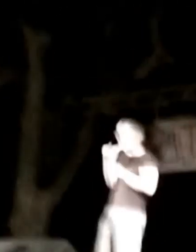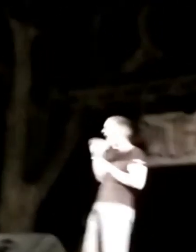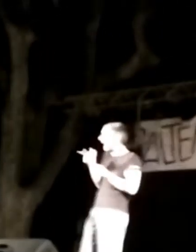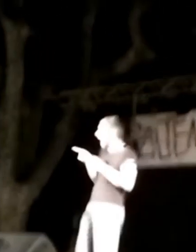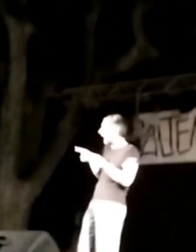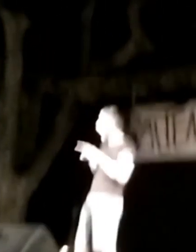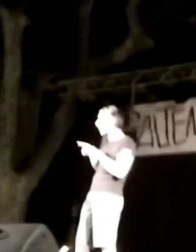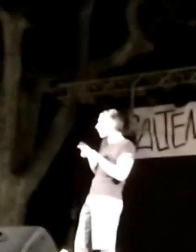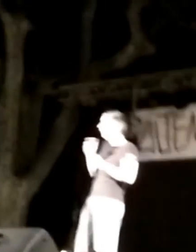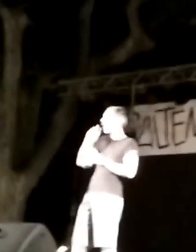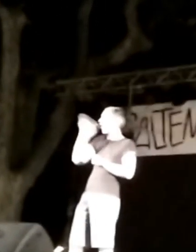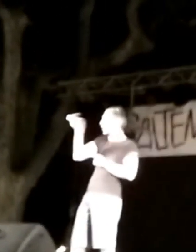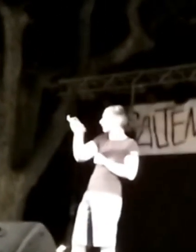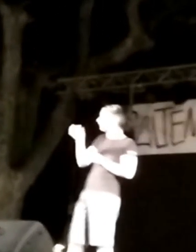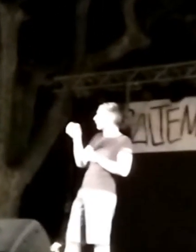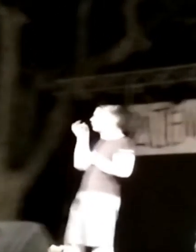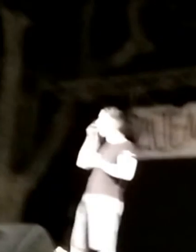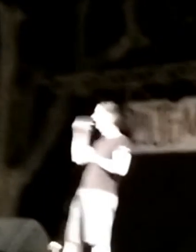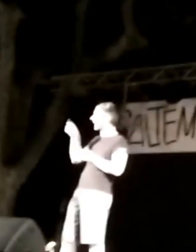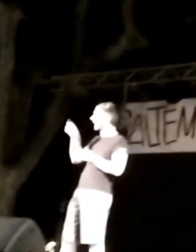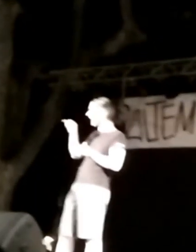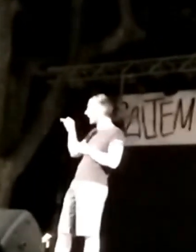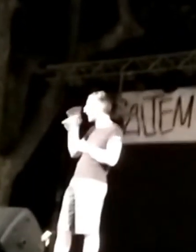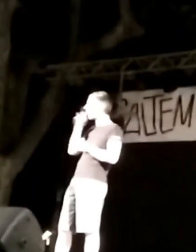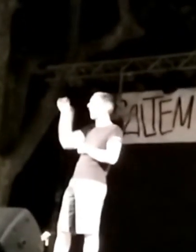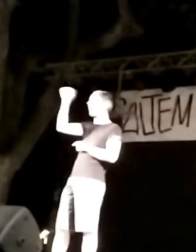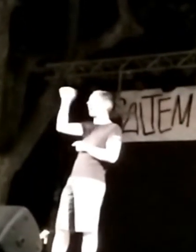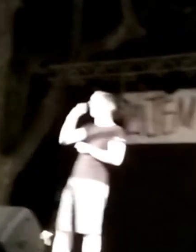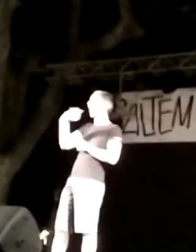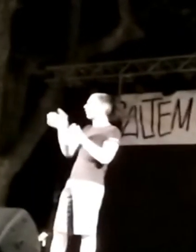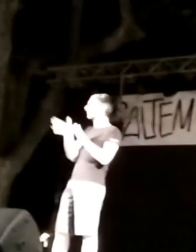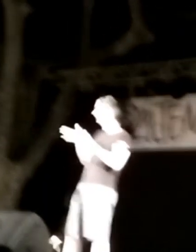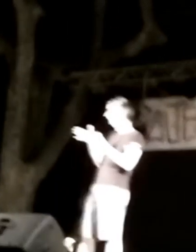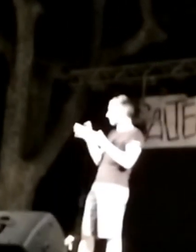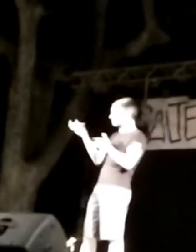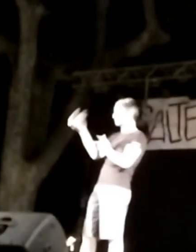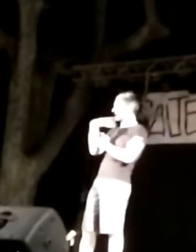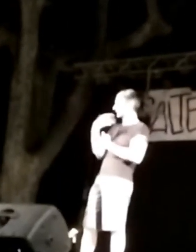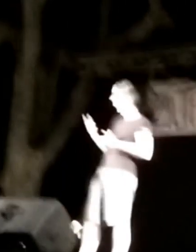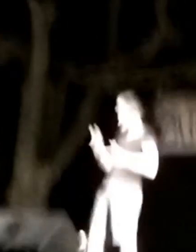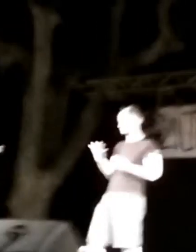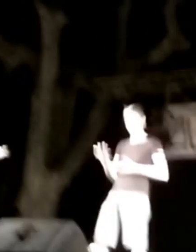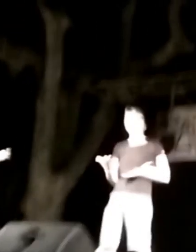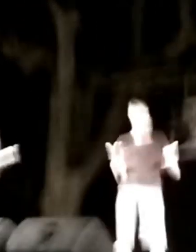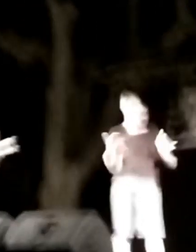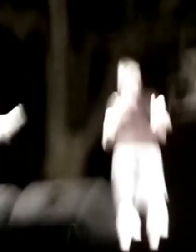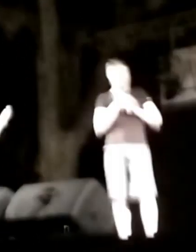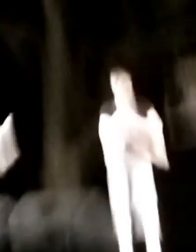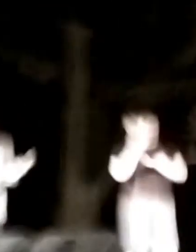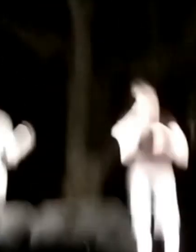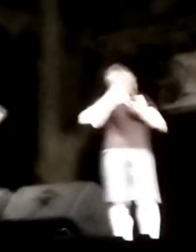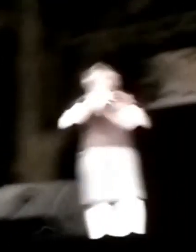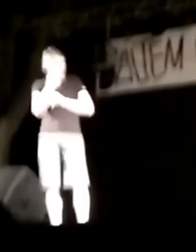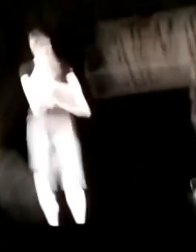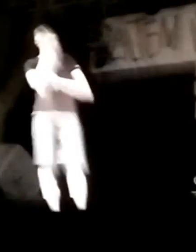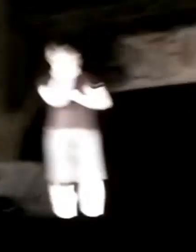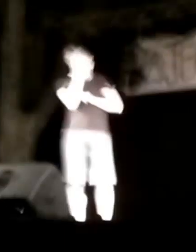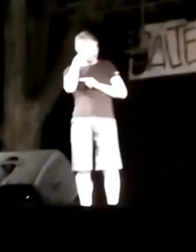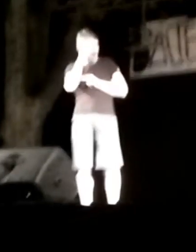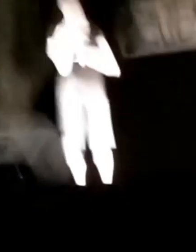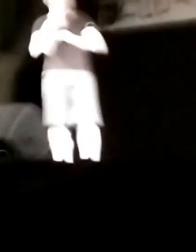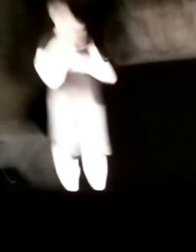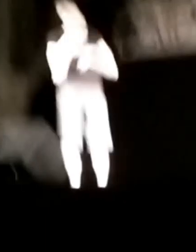que cobren les de les Kellys que netegen hotels. Res. Bueno, a veure, si és per 1,30€ no ens discutirem i ja la